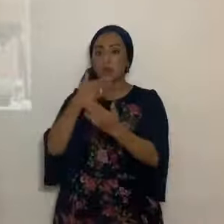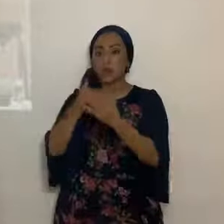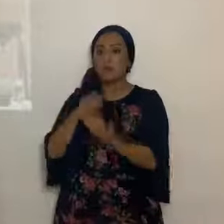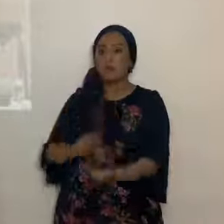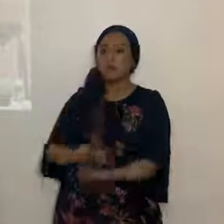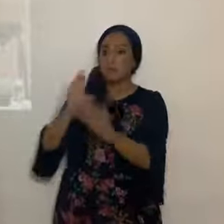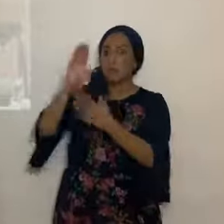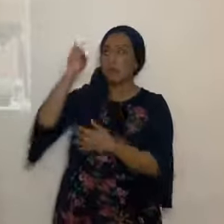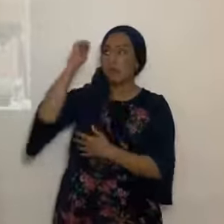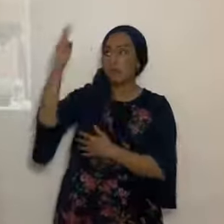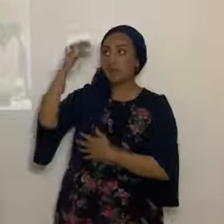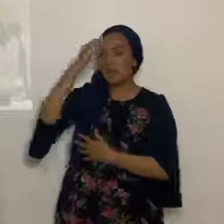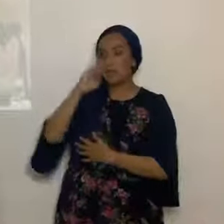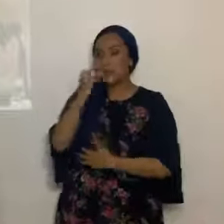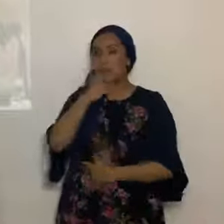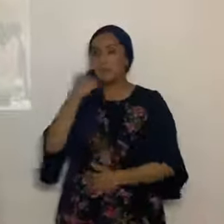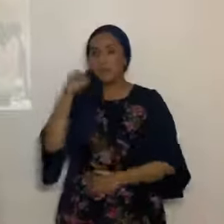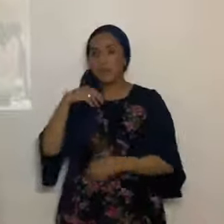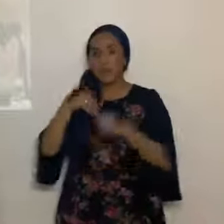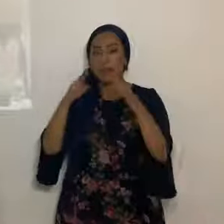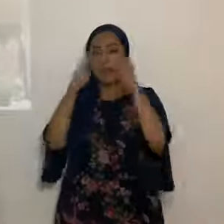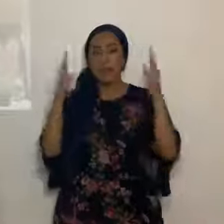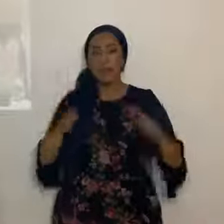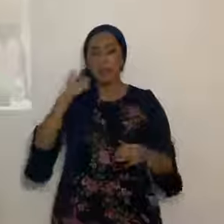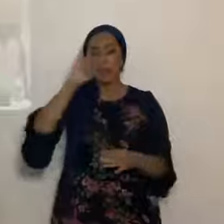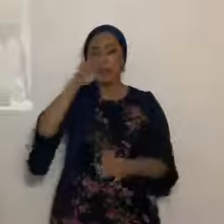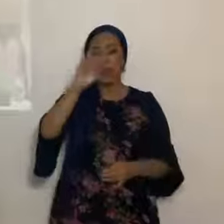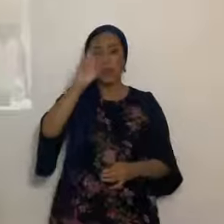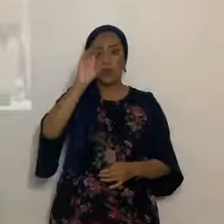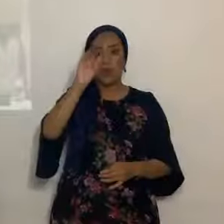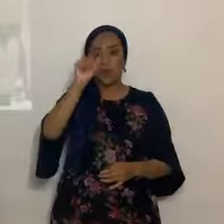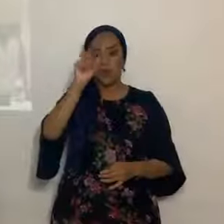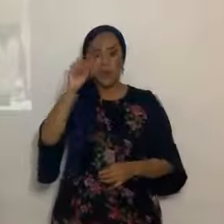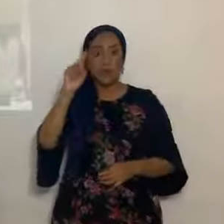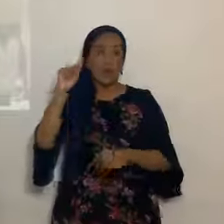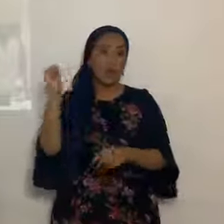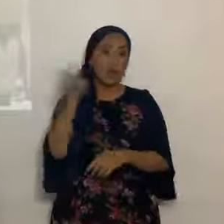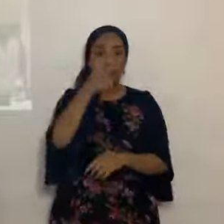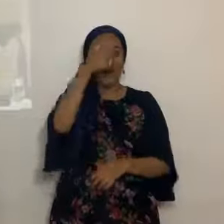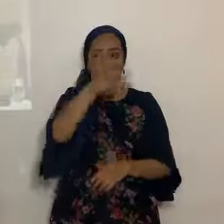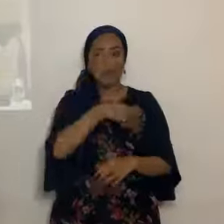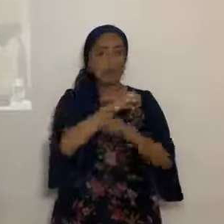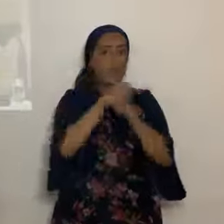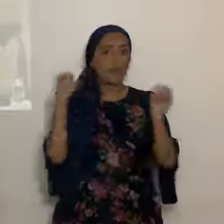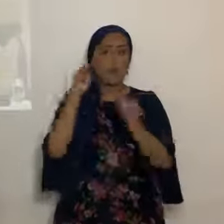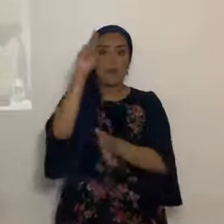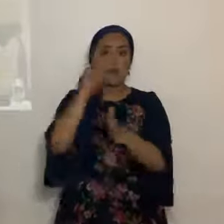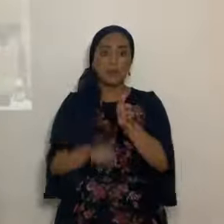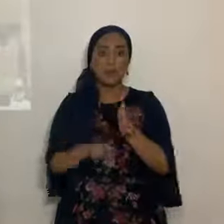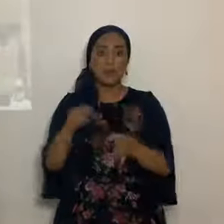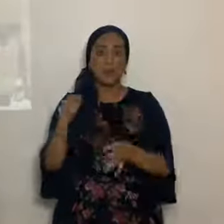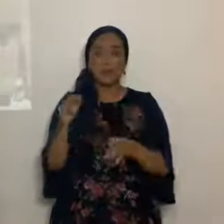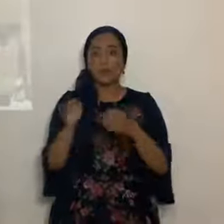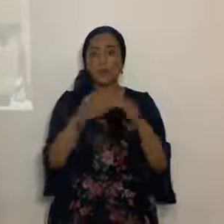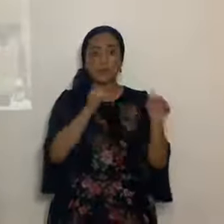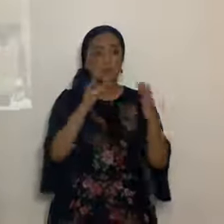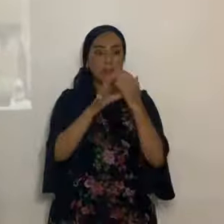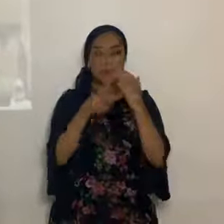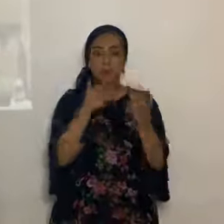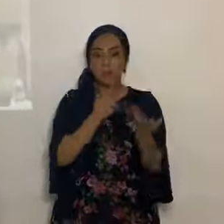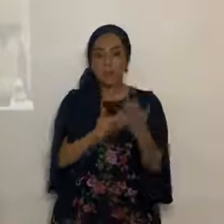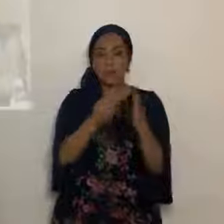Yahweh, Elohim de Israel, en la casa de Jeroboam. Pero todos los varones, nadie los enterró. Fueron como estiércol, dice